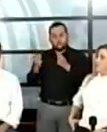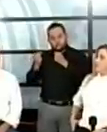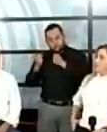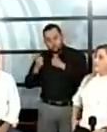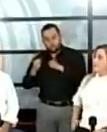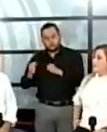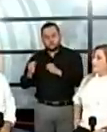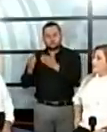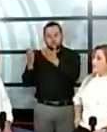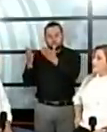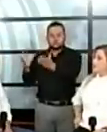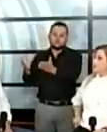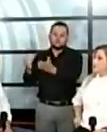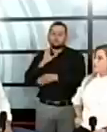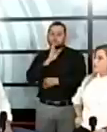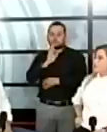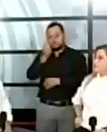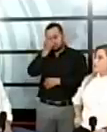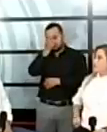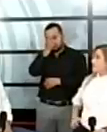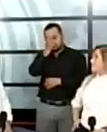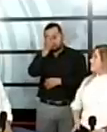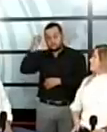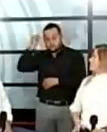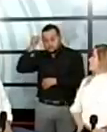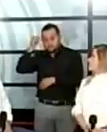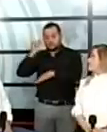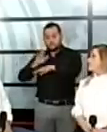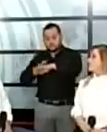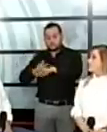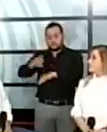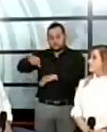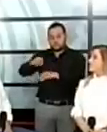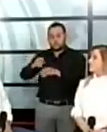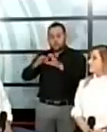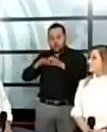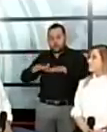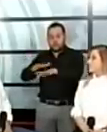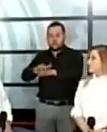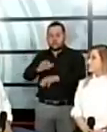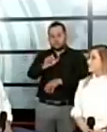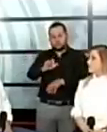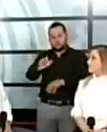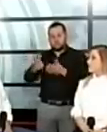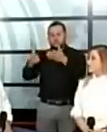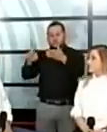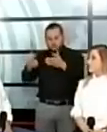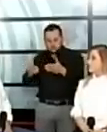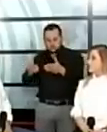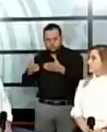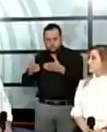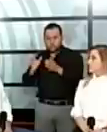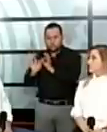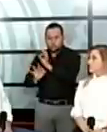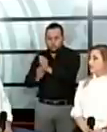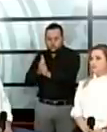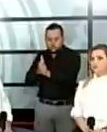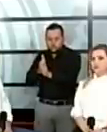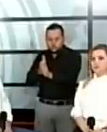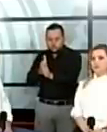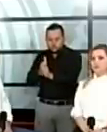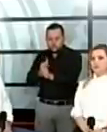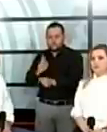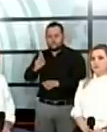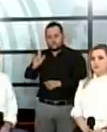esfuerzo de Ricardo. Recordemos que ellos son de la Red de Personas con Discapacidad y Cuidados